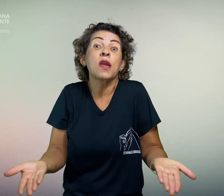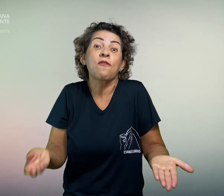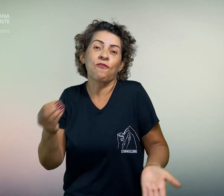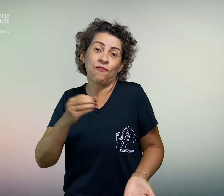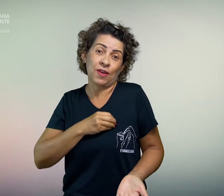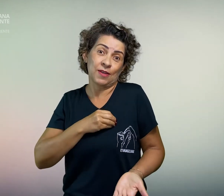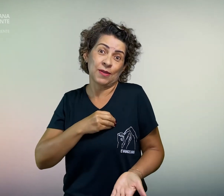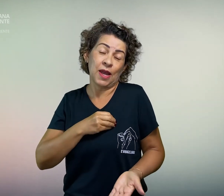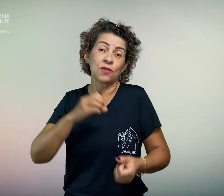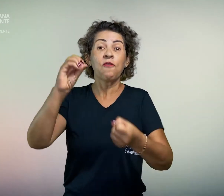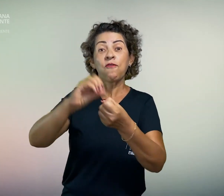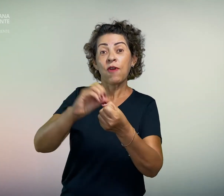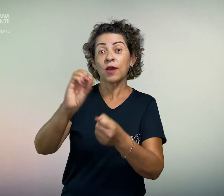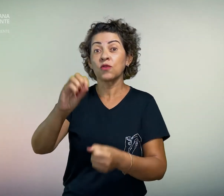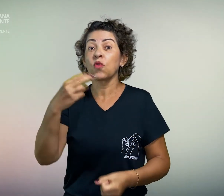tomamos diante de Deus.